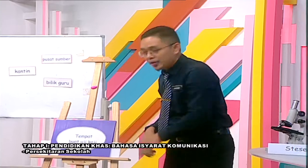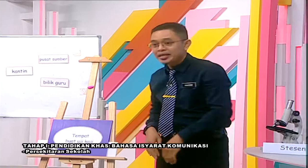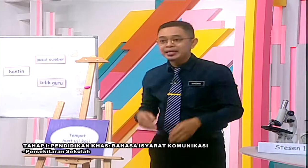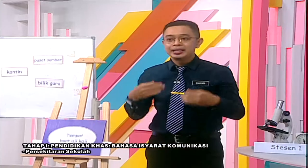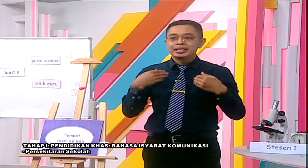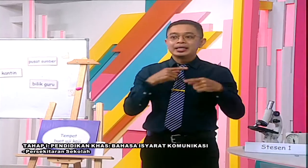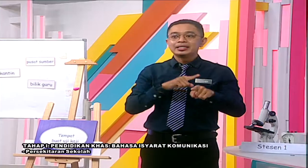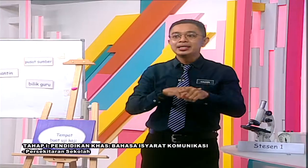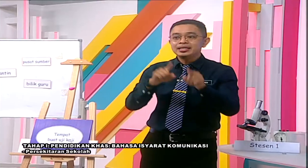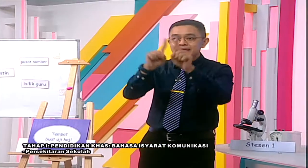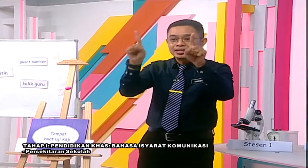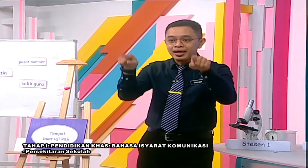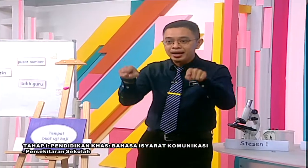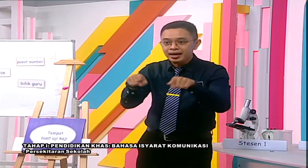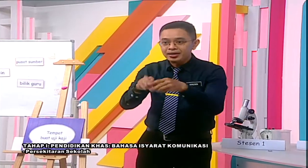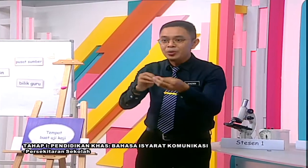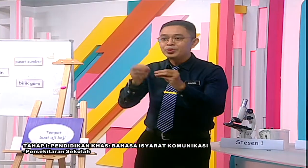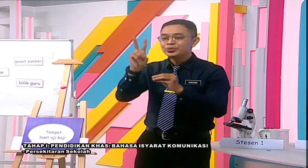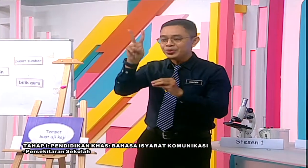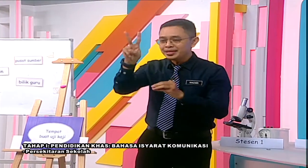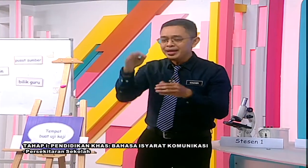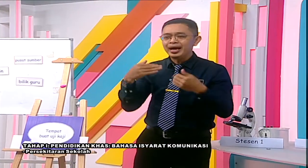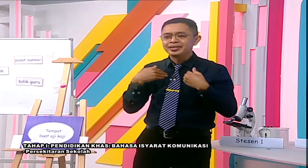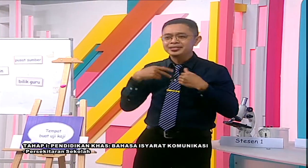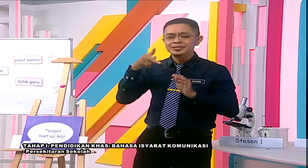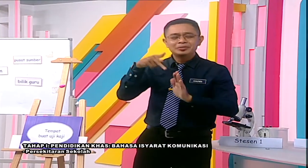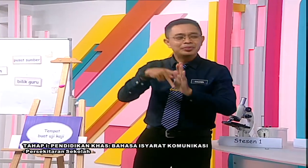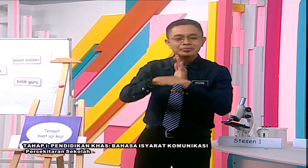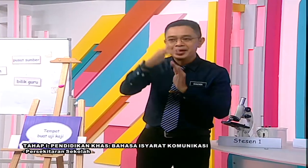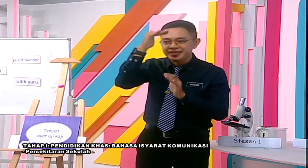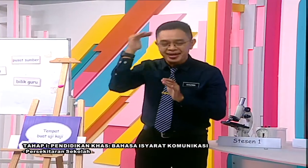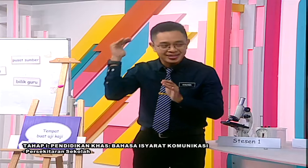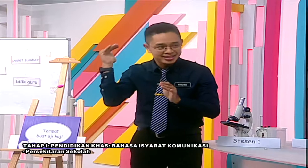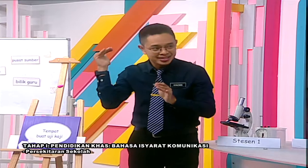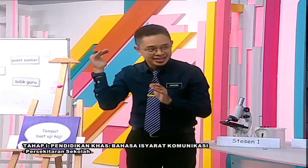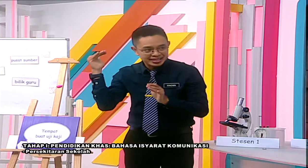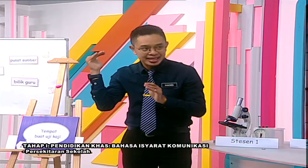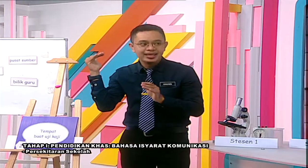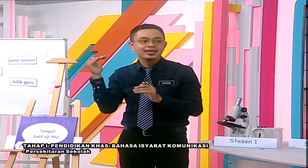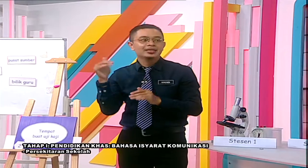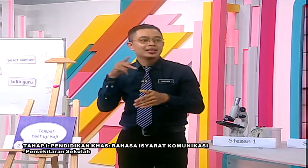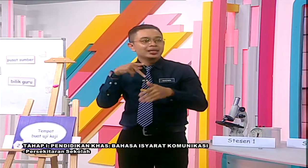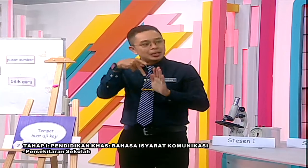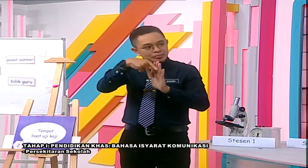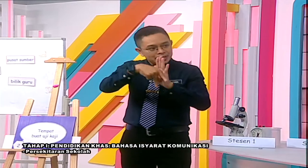Okey. Di kad nombor 2 ada pembayang. Pembayang.